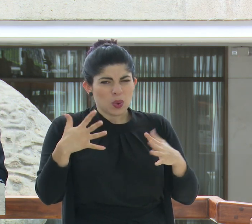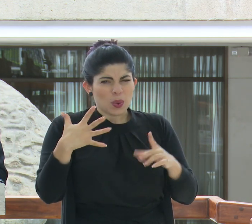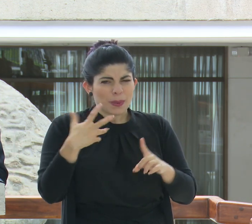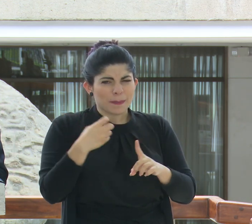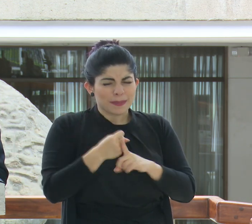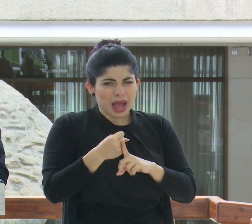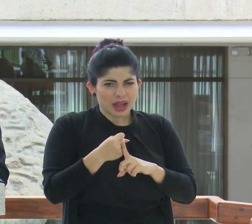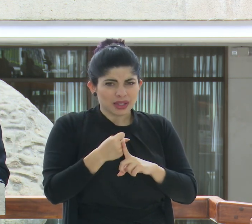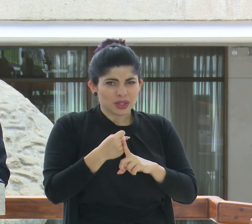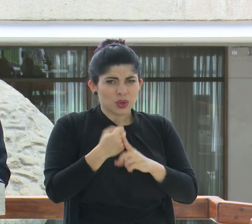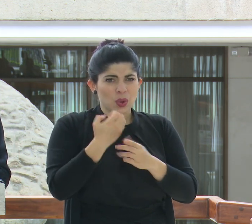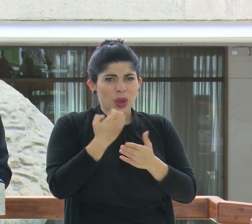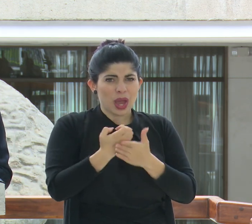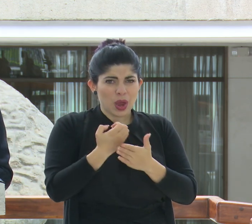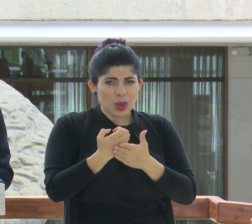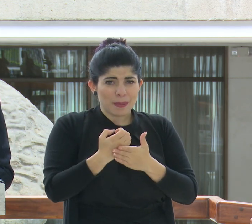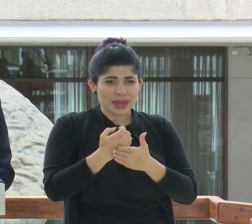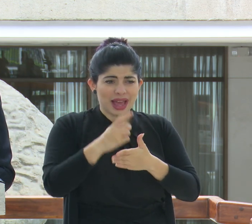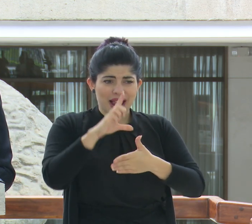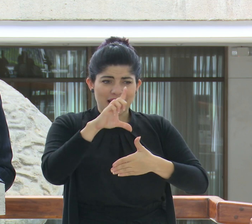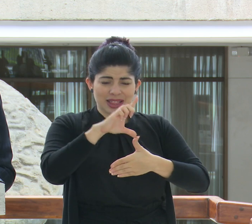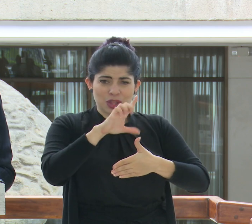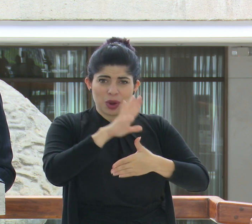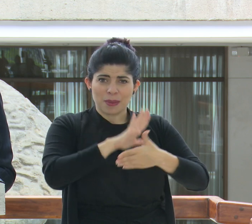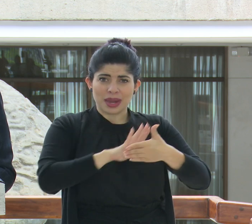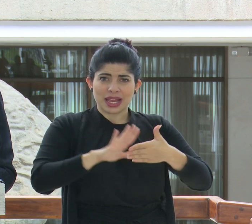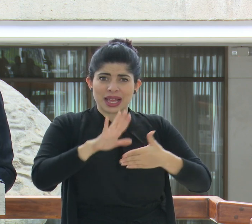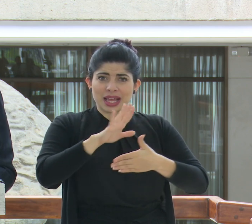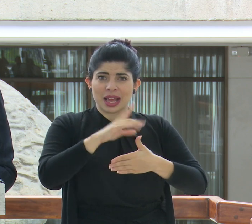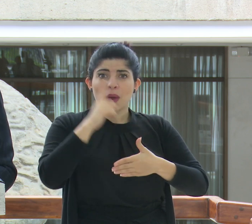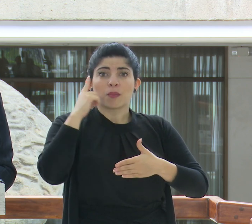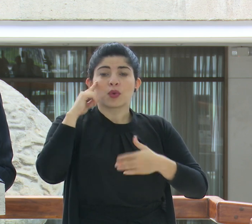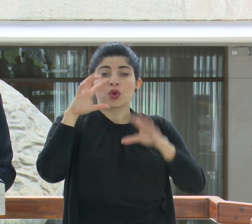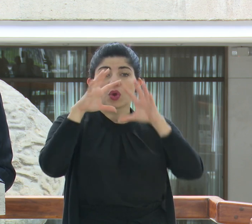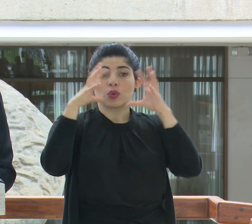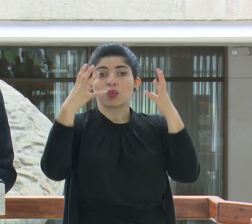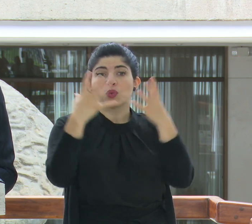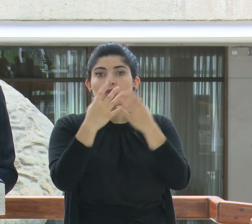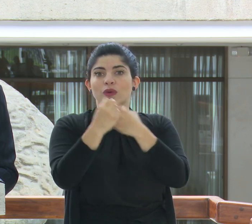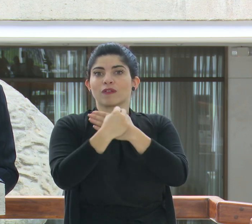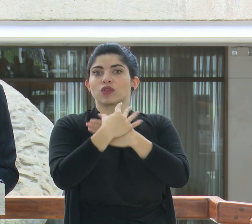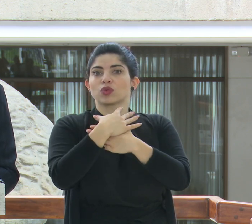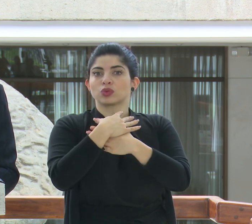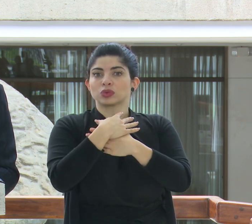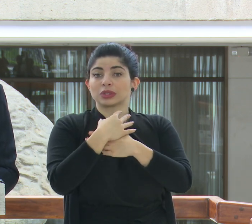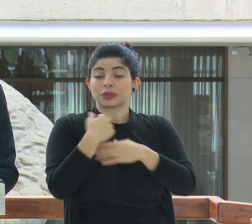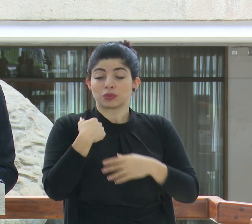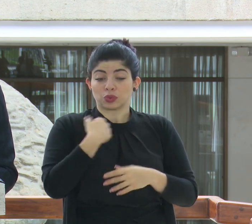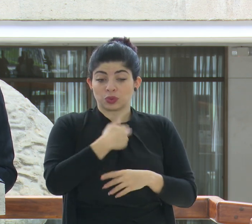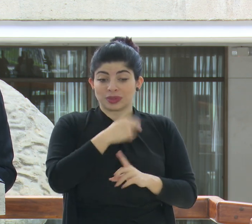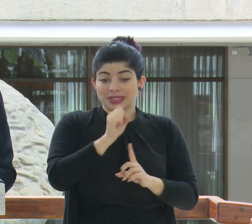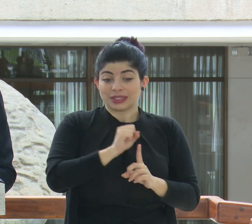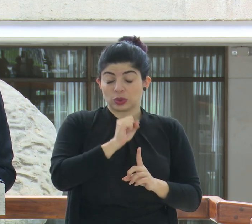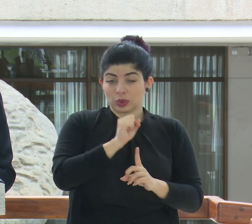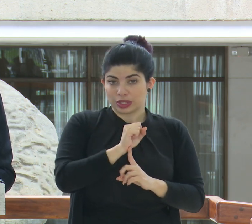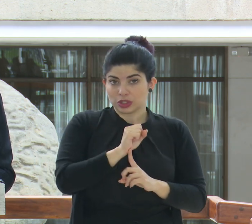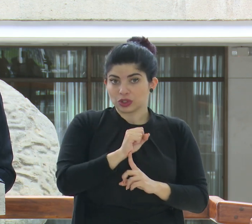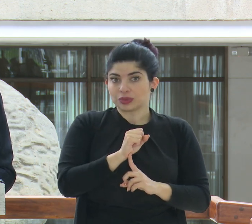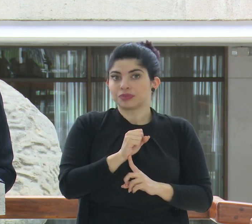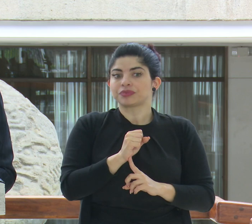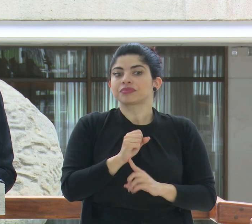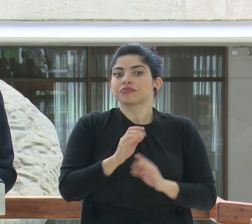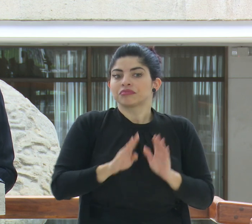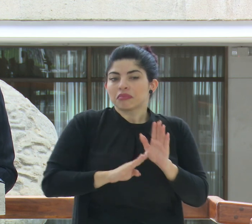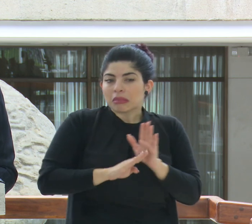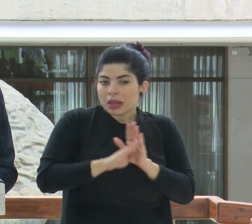tiene en la economía latinoamericana el efecto del entorno. En nuestro caso, si bien un